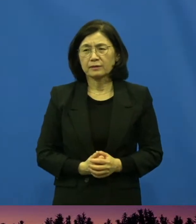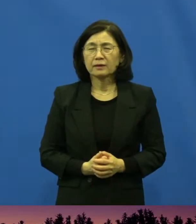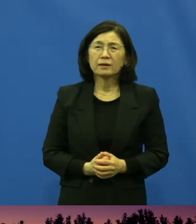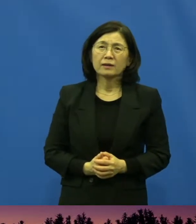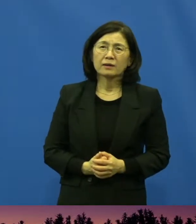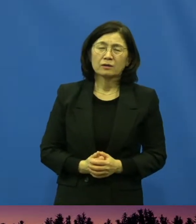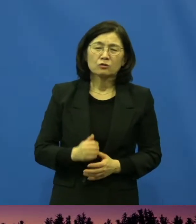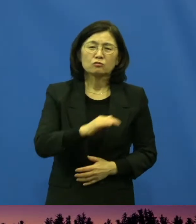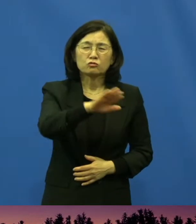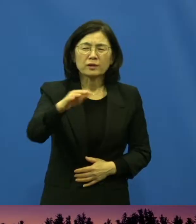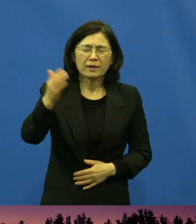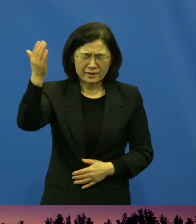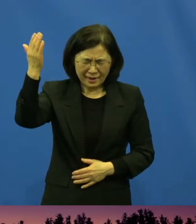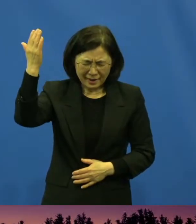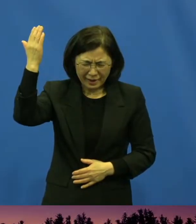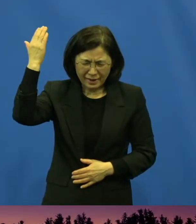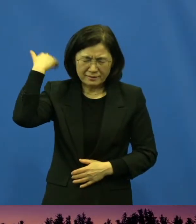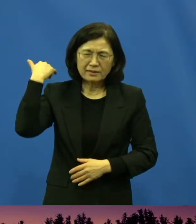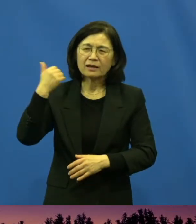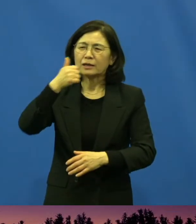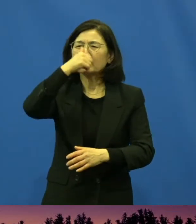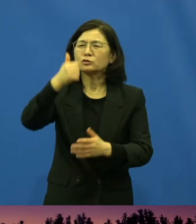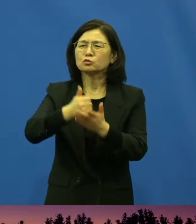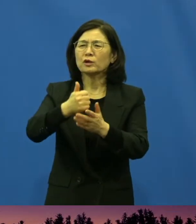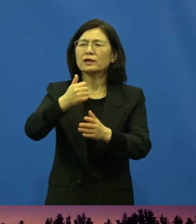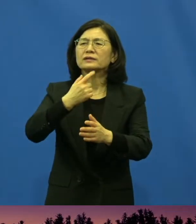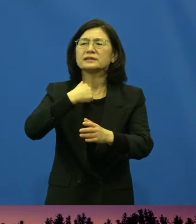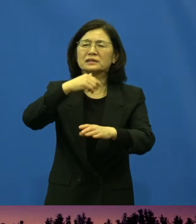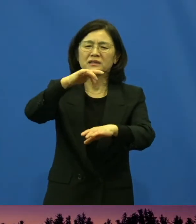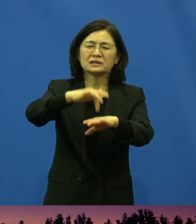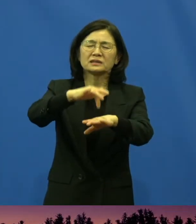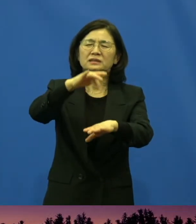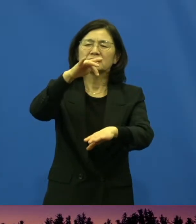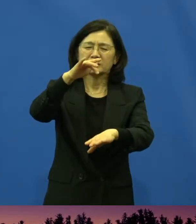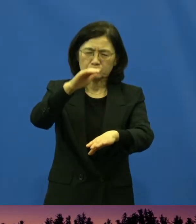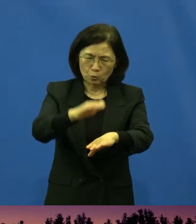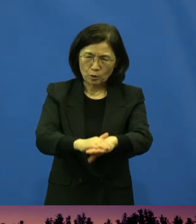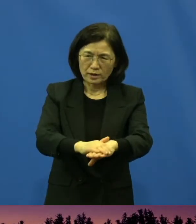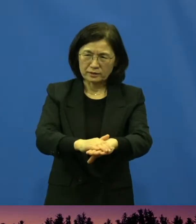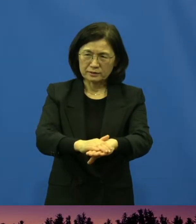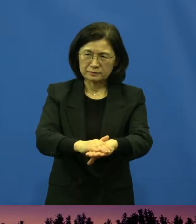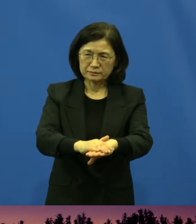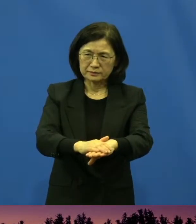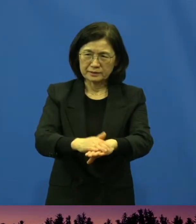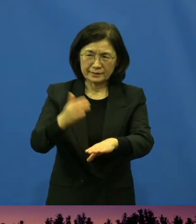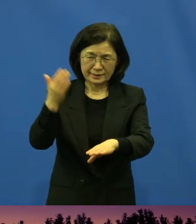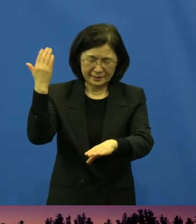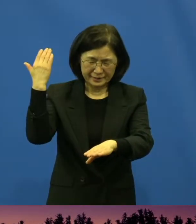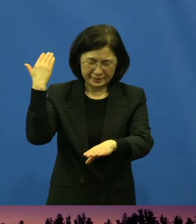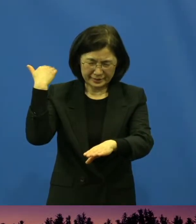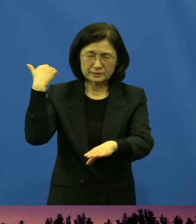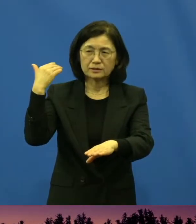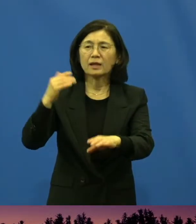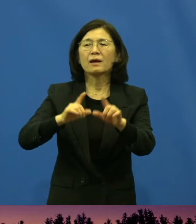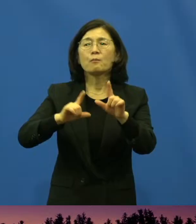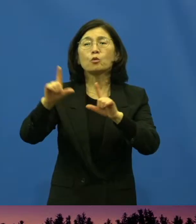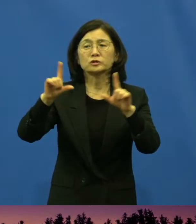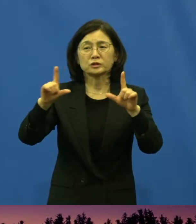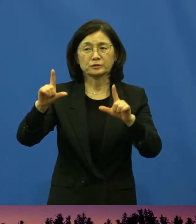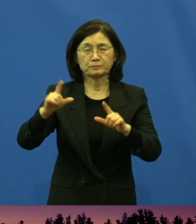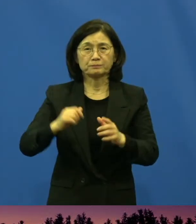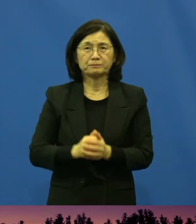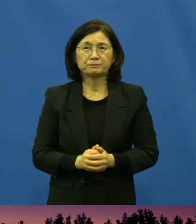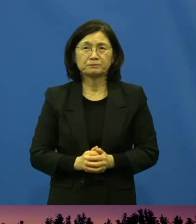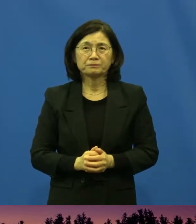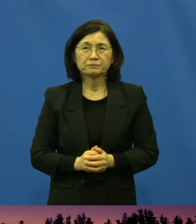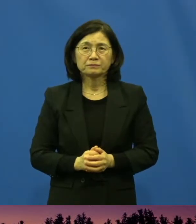그게 우리의 과거의 삶이었어요. 그야말로 죄인이죠. 뼛속까지 죄가 가득 차 있는 모습. 여러분, 이